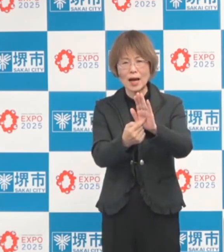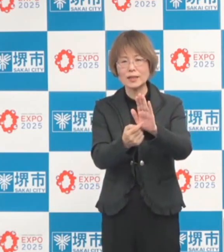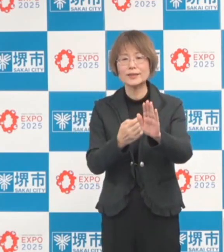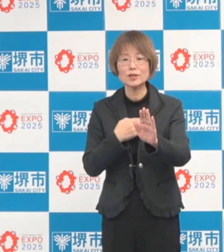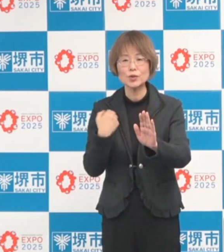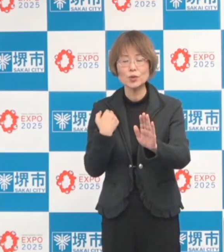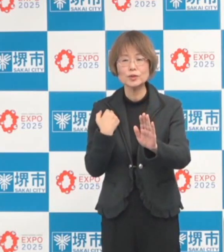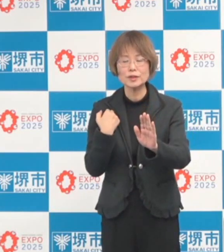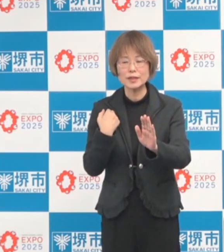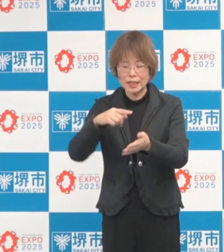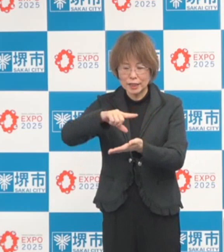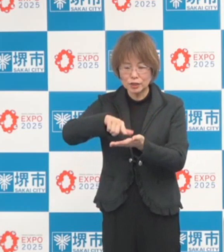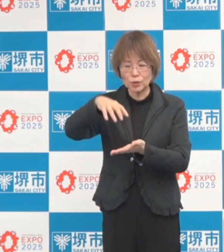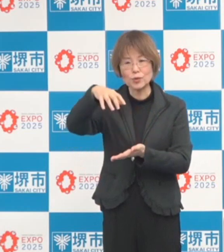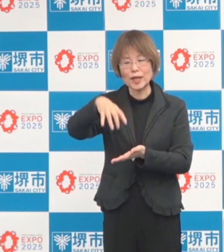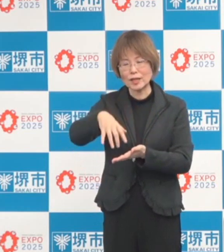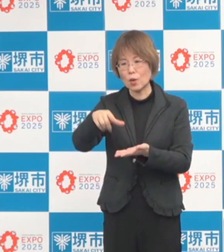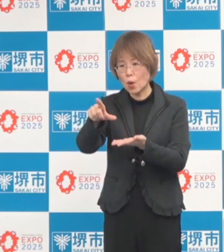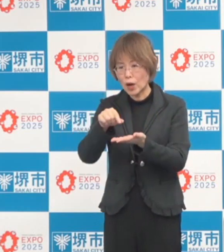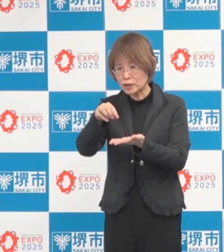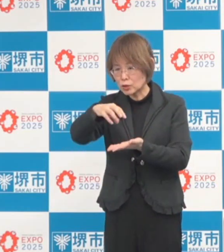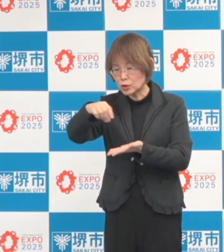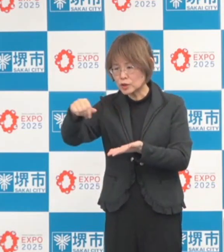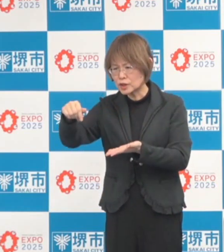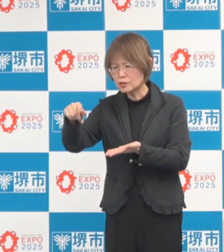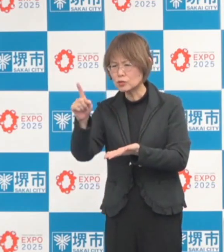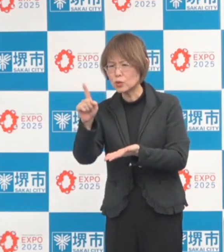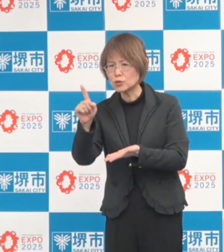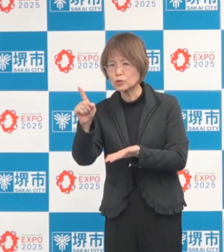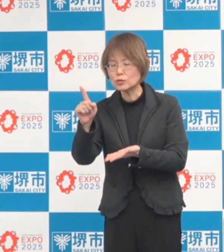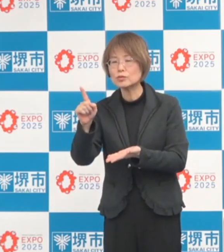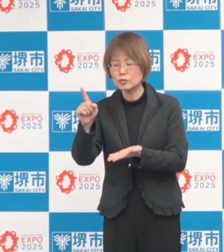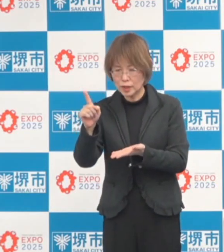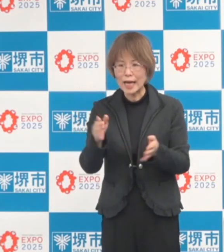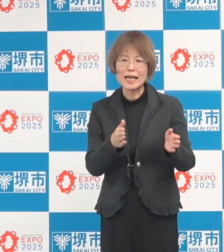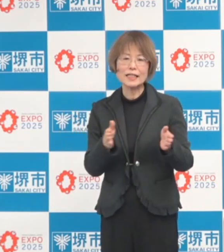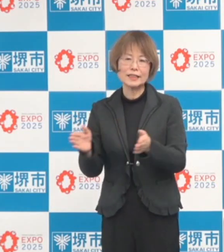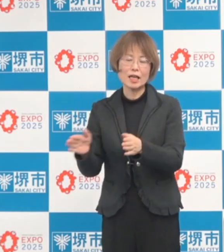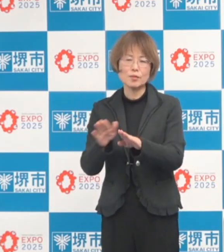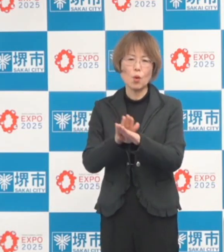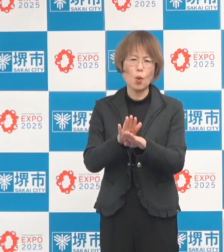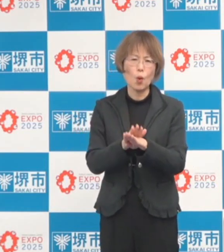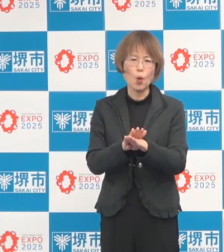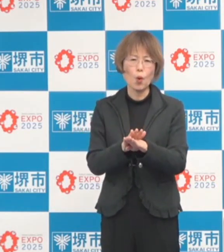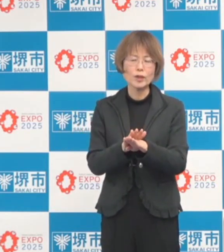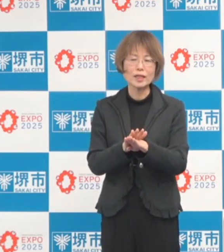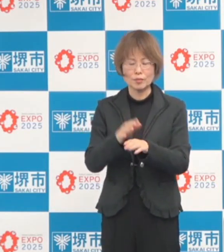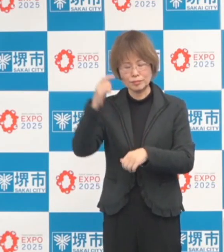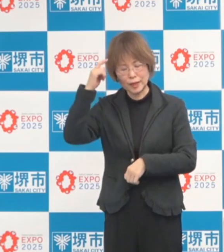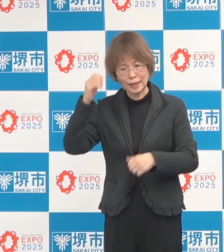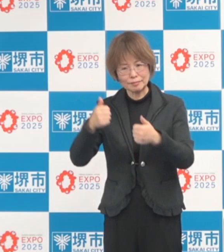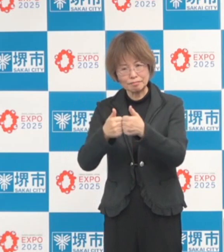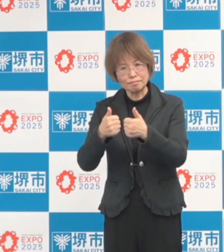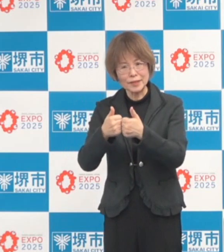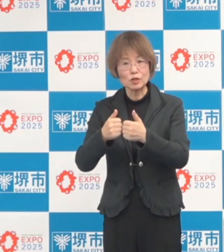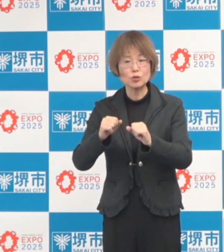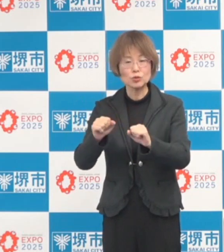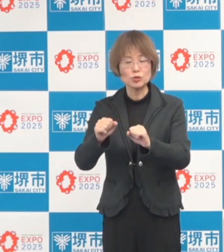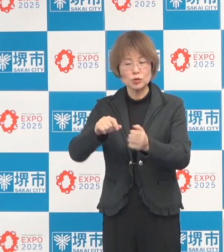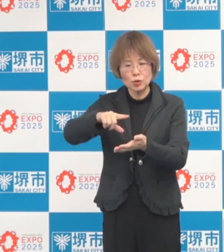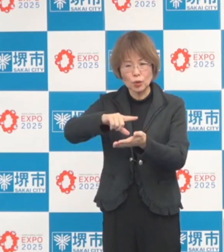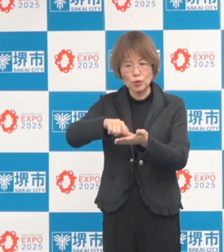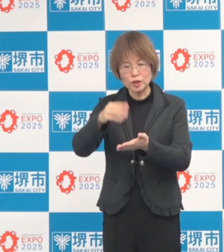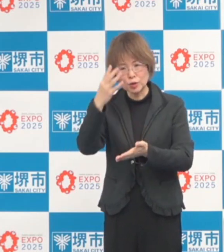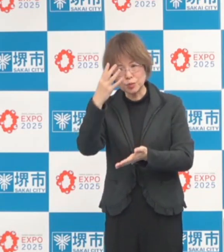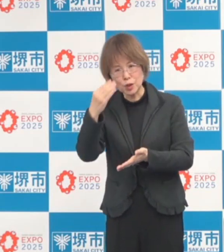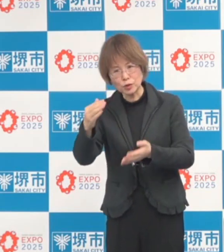、地区内の活用地の方向性や最適な整備手法の検討を行いまして、この地区の魅力